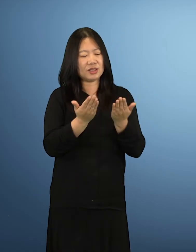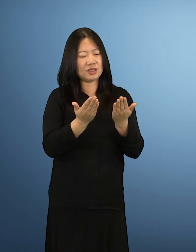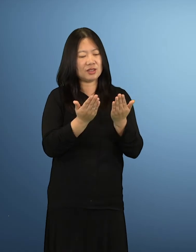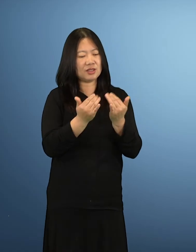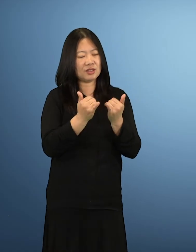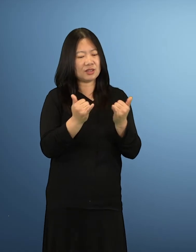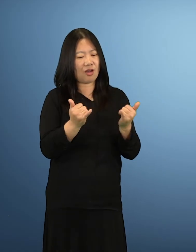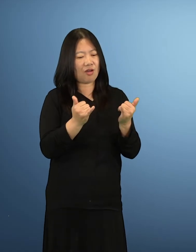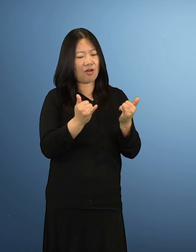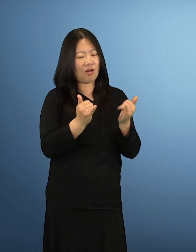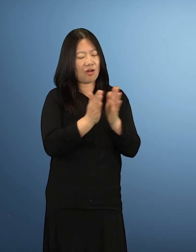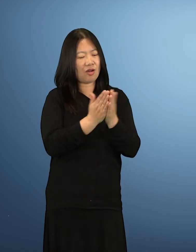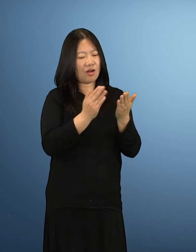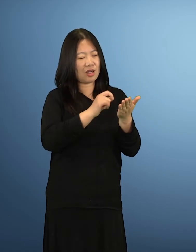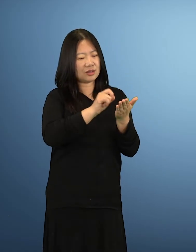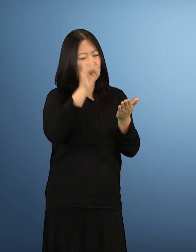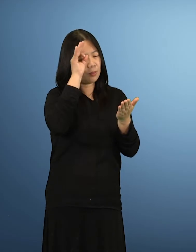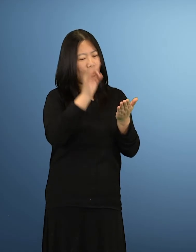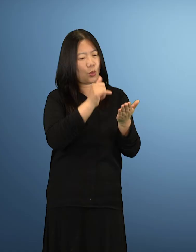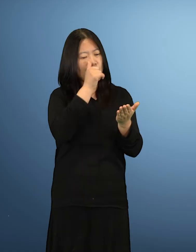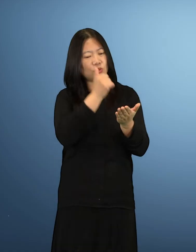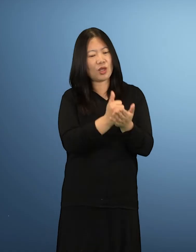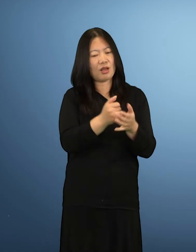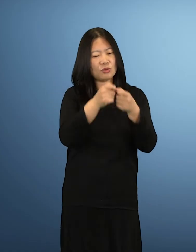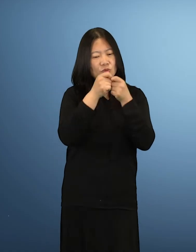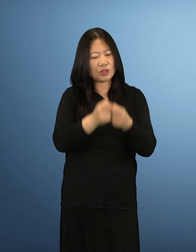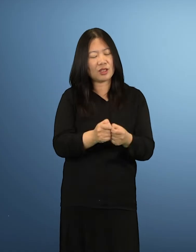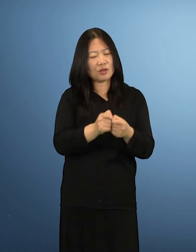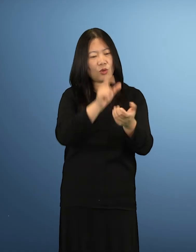죄의 구체적인 항목이 지적이 되고 드러나요.